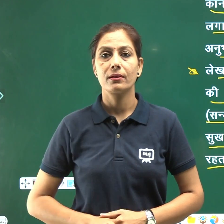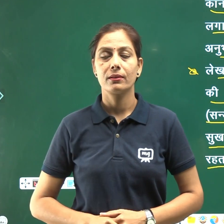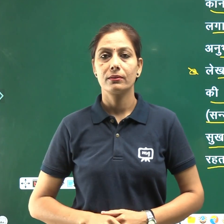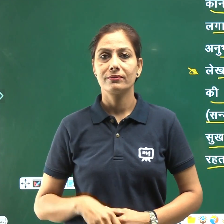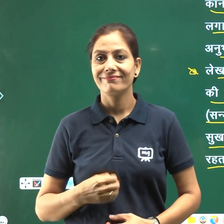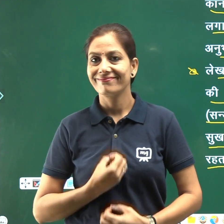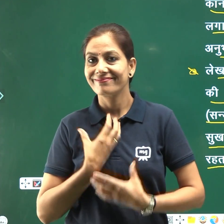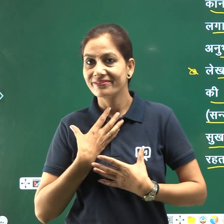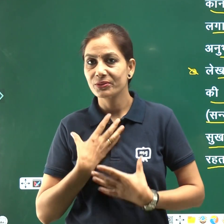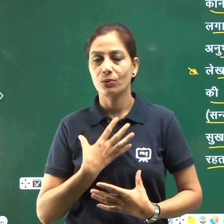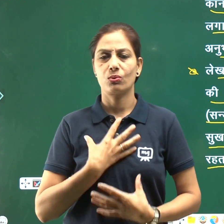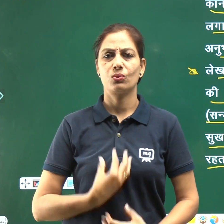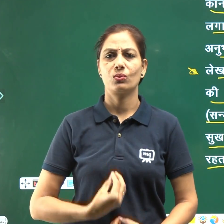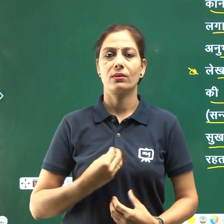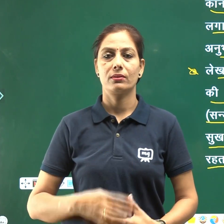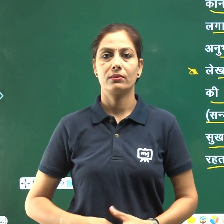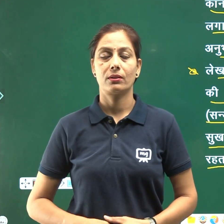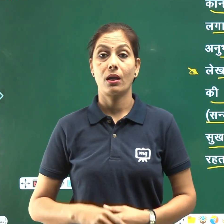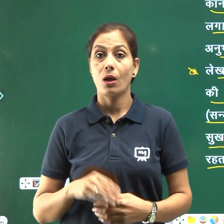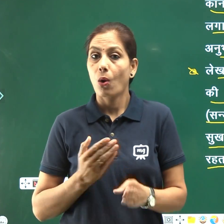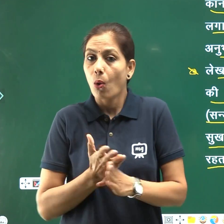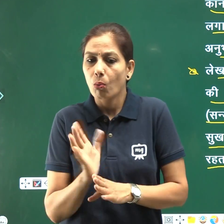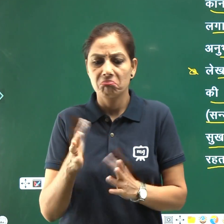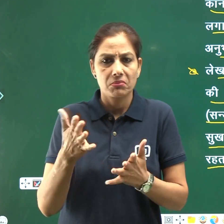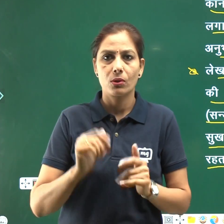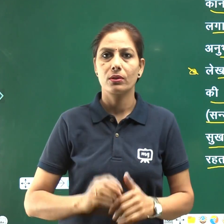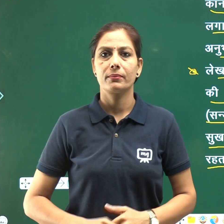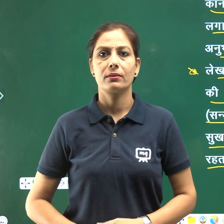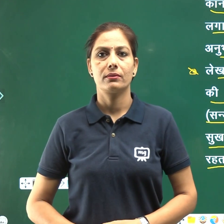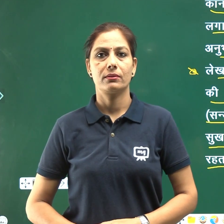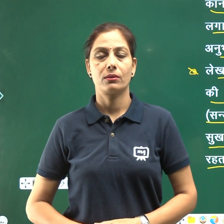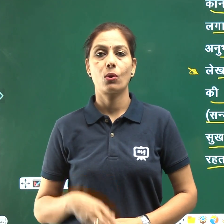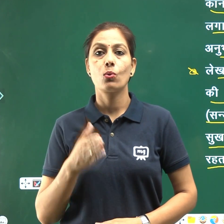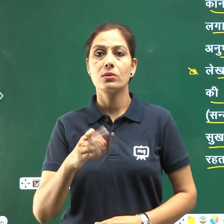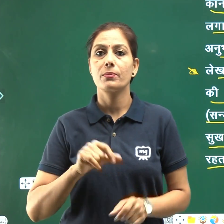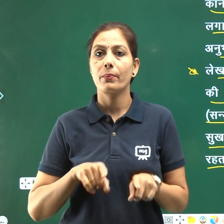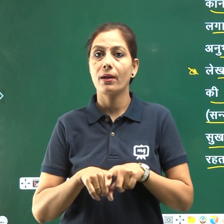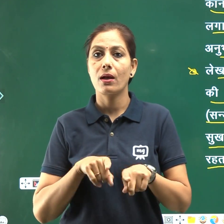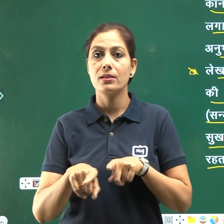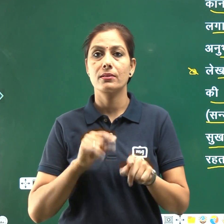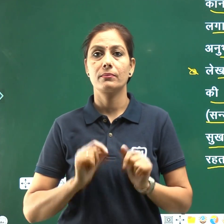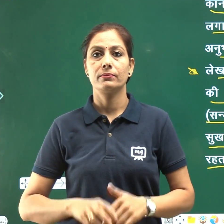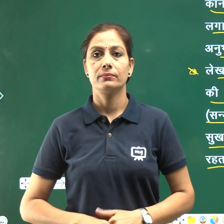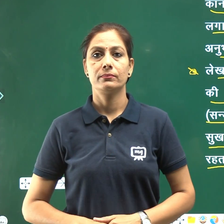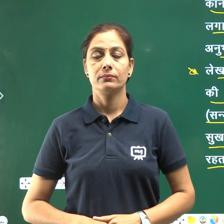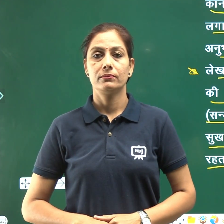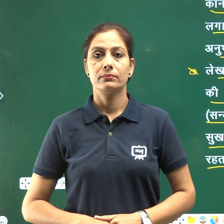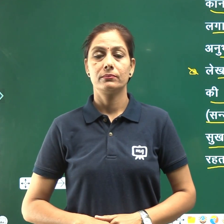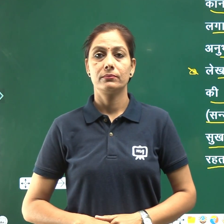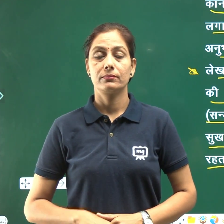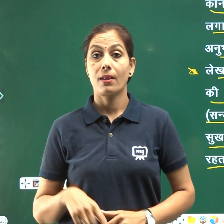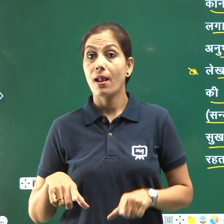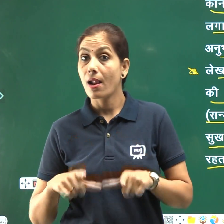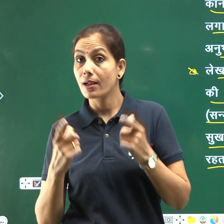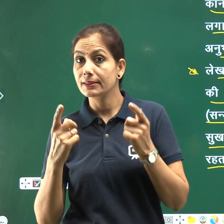सुख और दुख का कोई प्रभाव नहीं पड़ता, उसी प्रकार शिरीष के फूल